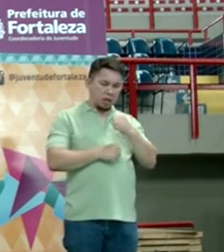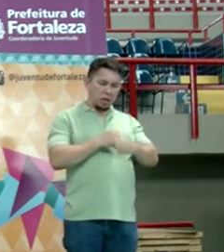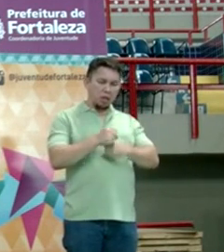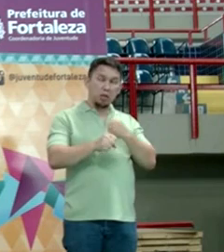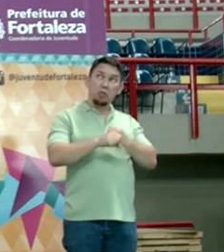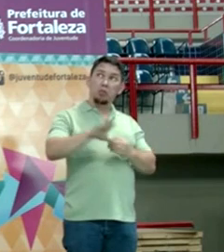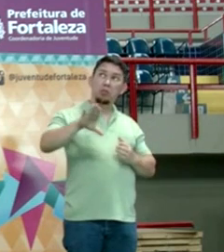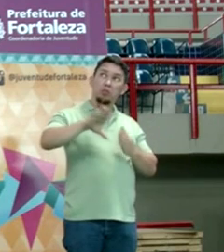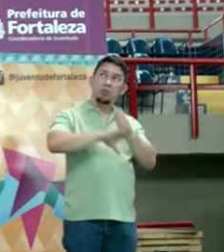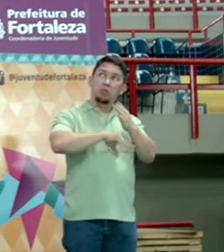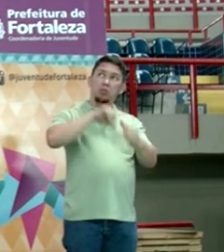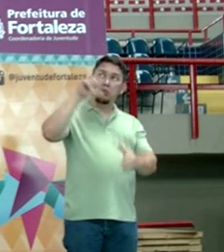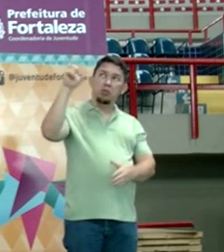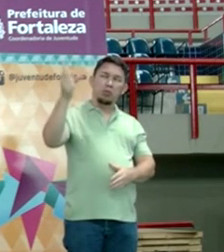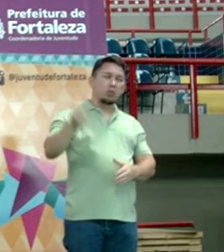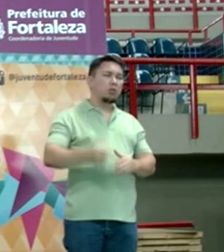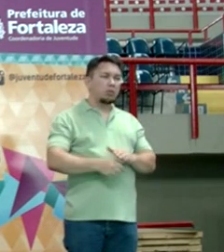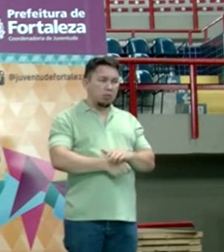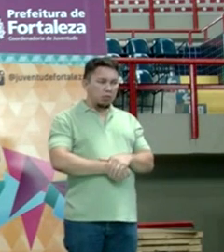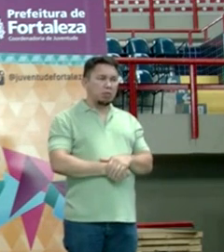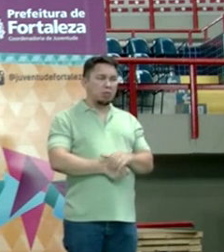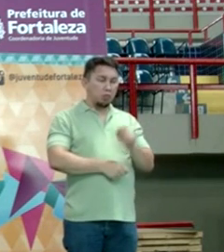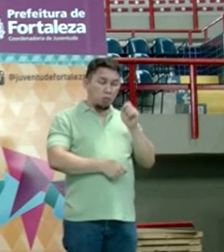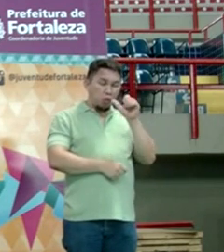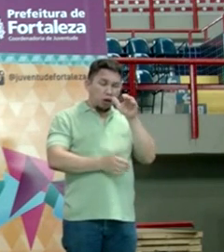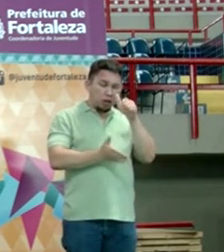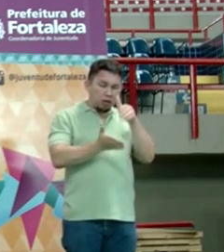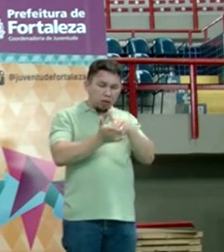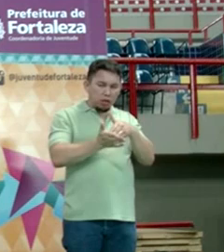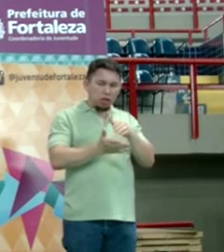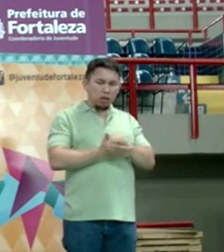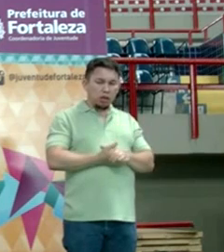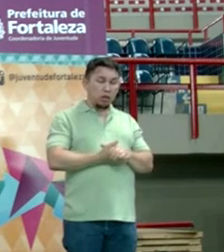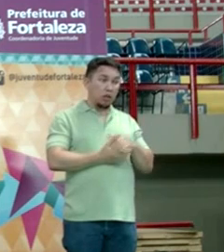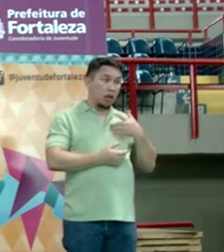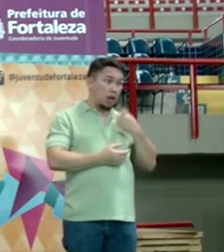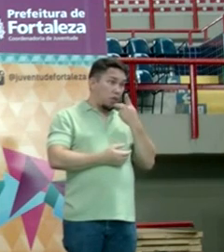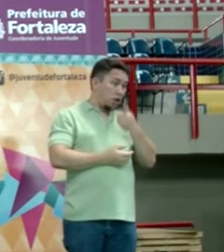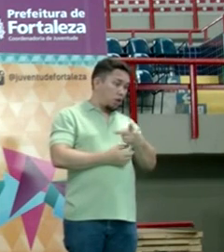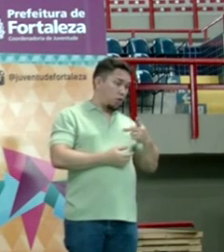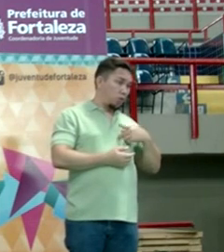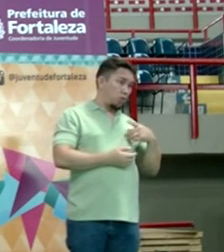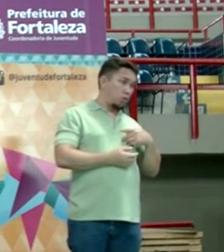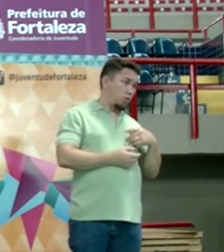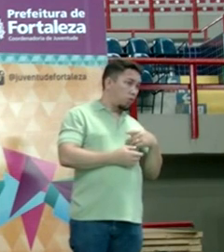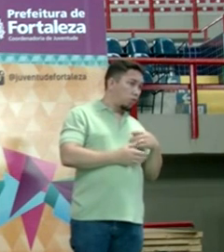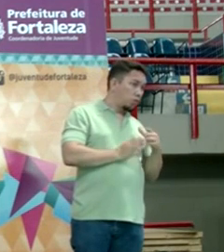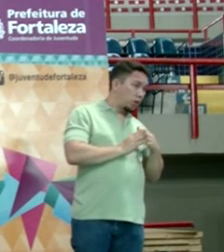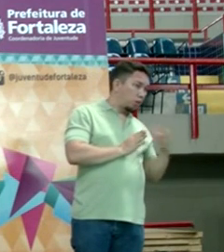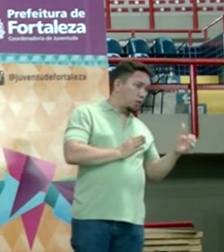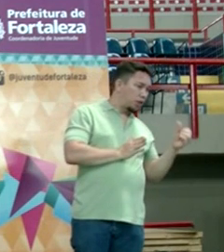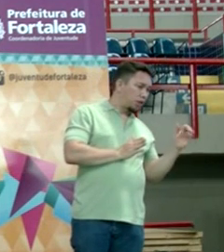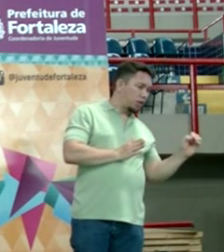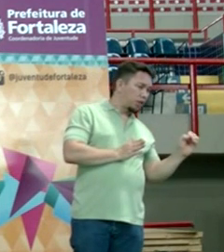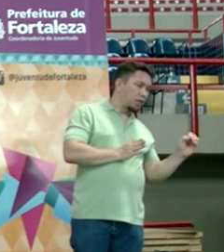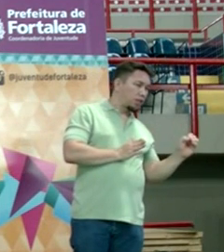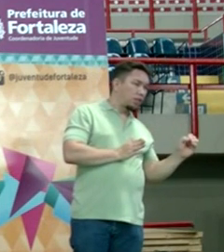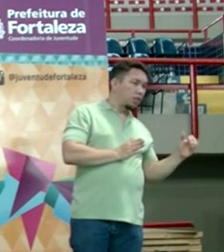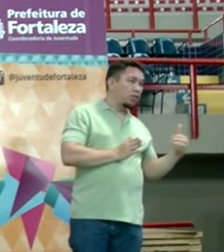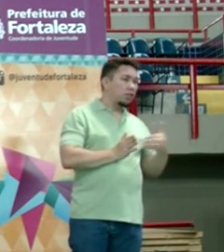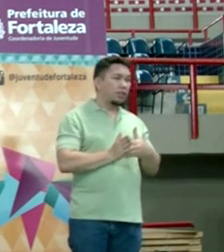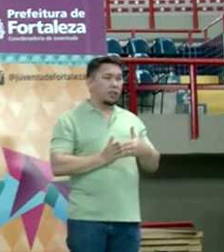Lua. Menino, eles chegaram nos 48 do segundo tempo, viu? Porque eles disseram nos anos 60 que eles iam chegar na Lua até o final da década. Chegaram em